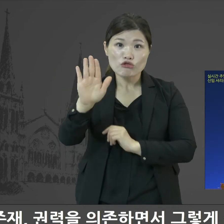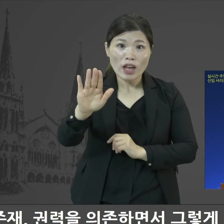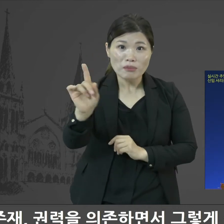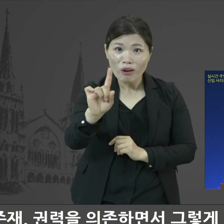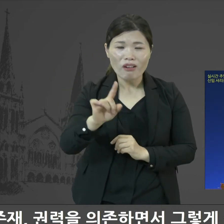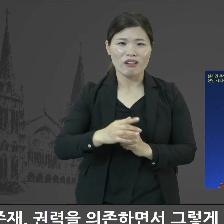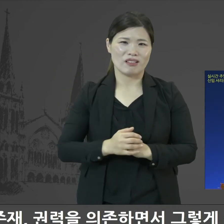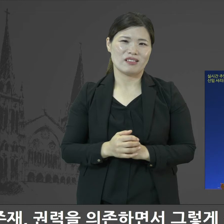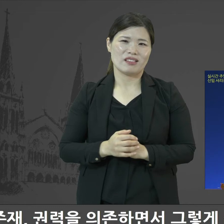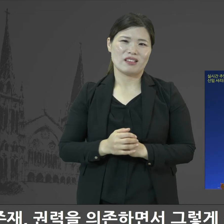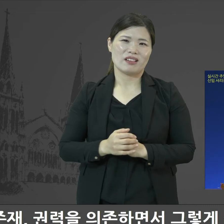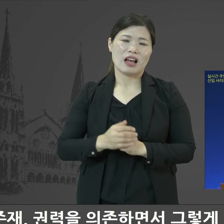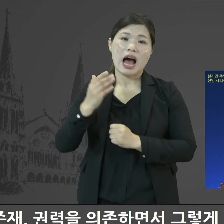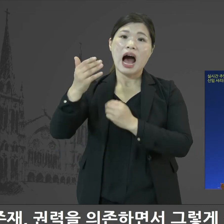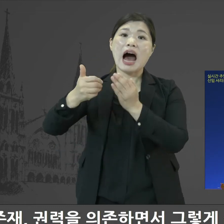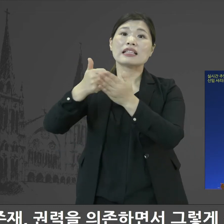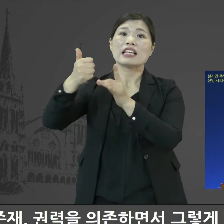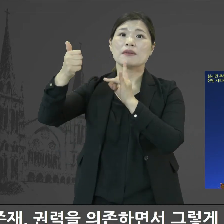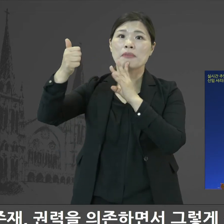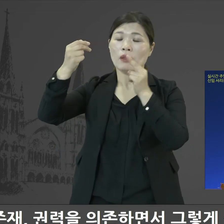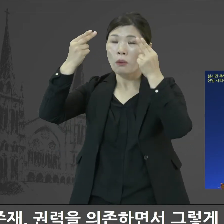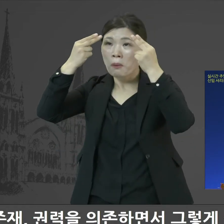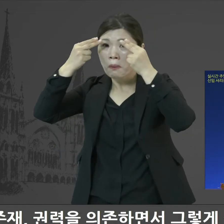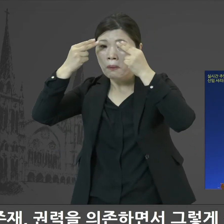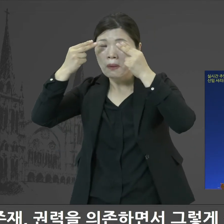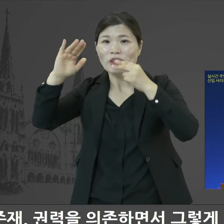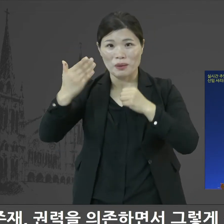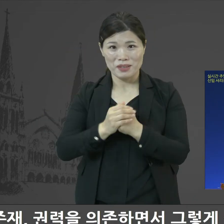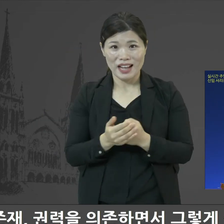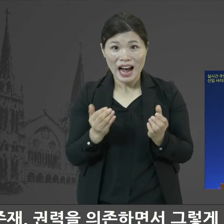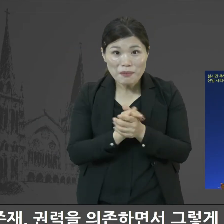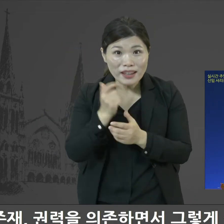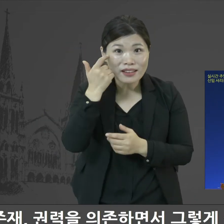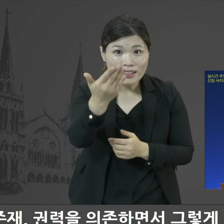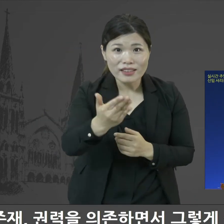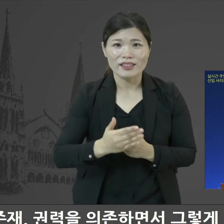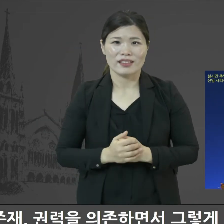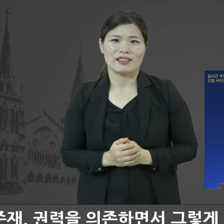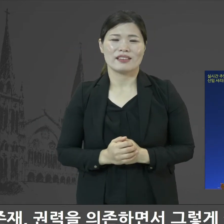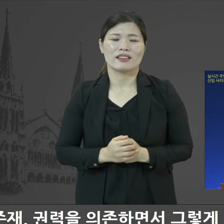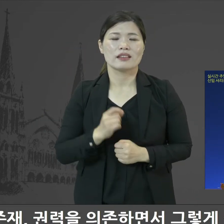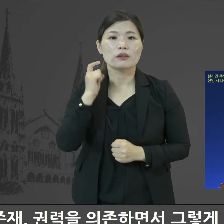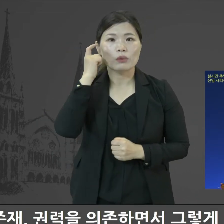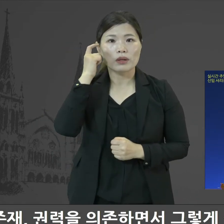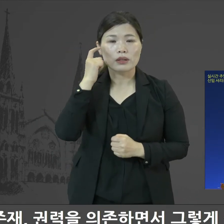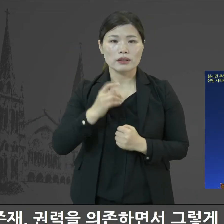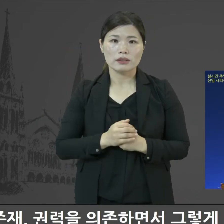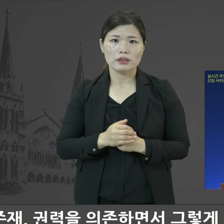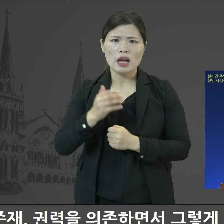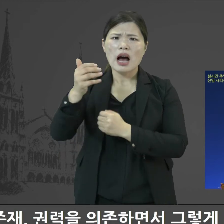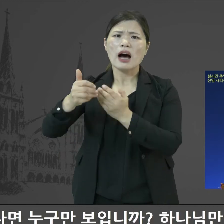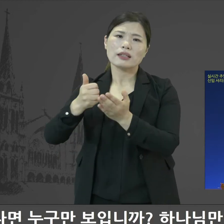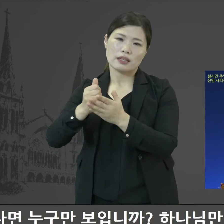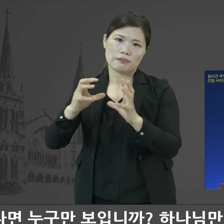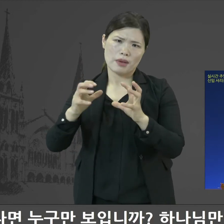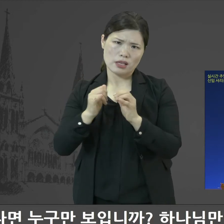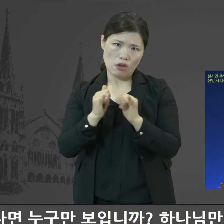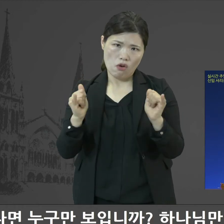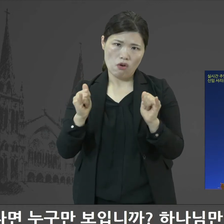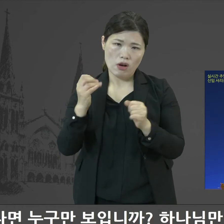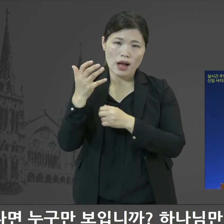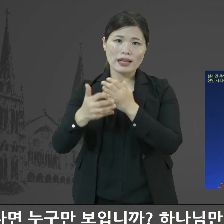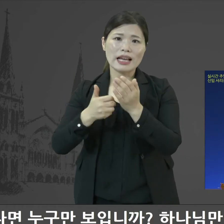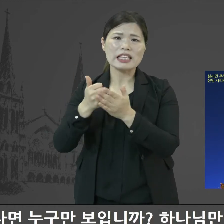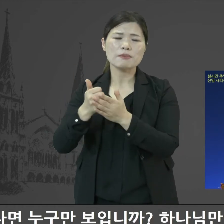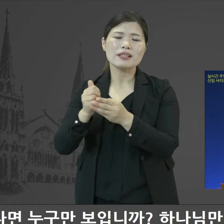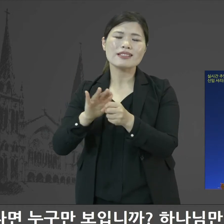보입니까? 하나님만 보입니다. 아멘이십니까? 왜요? 하나님 백성을, 하나님 나라를 살아가기